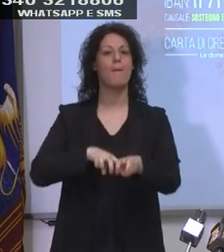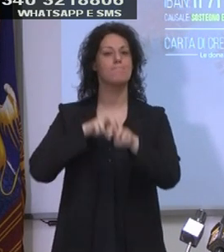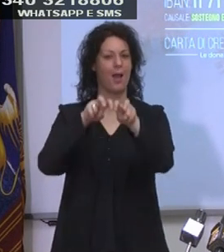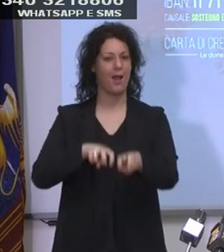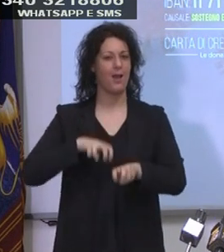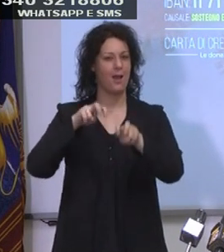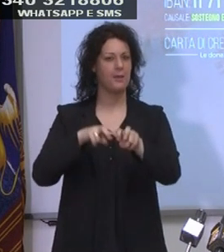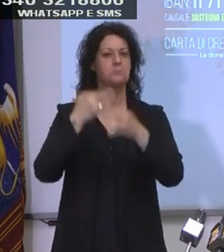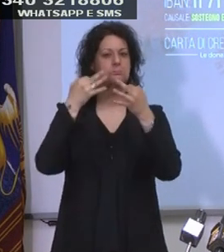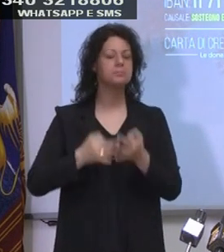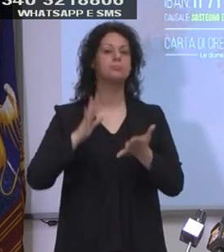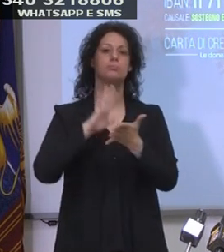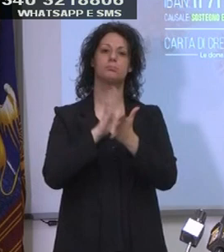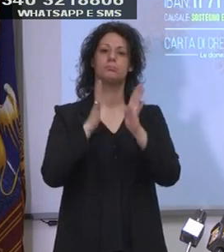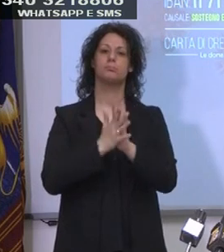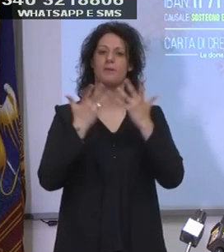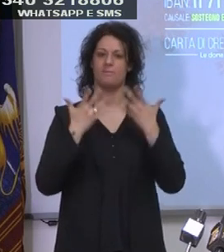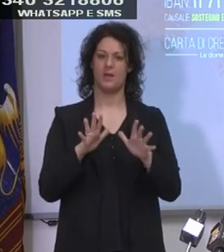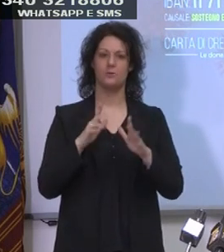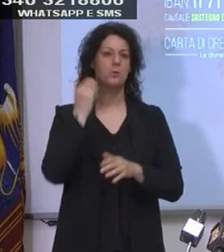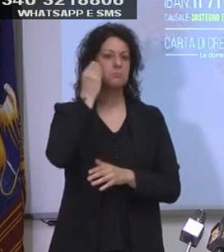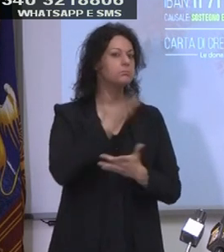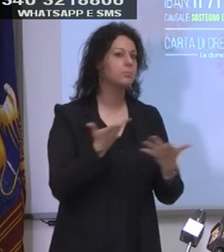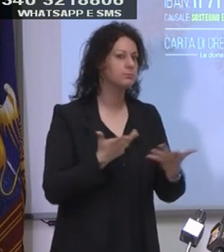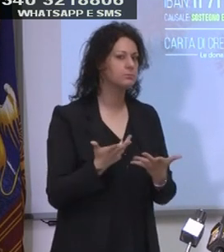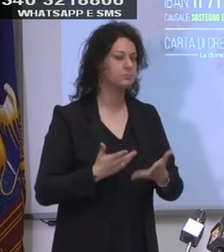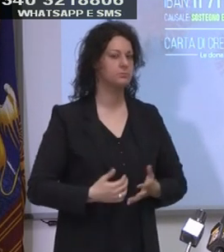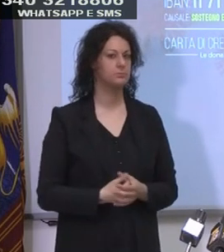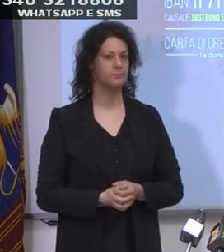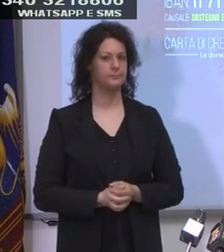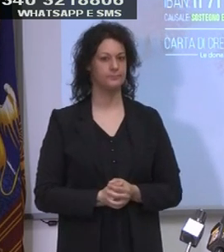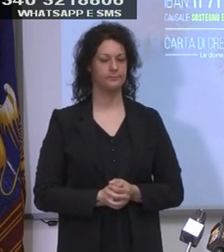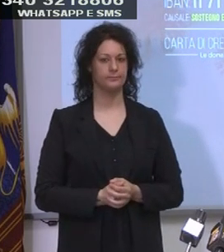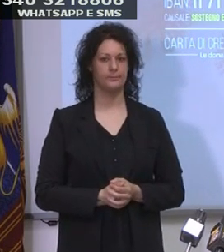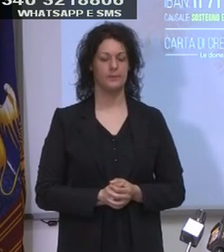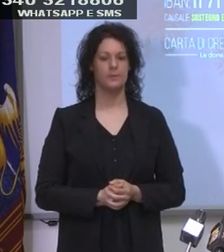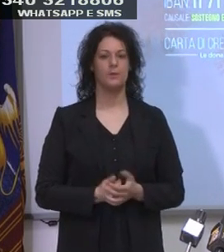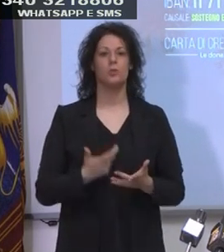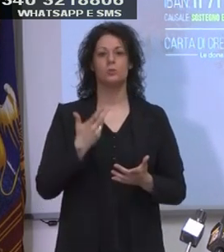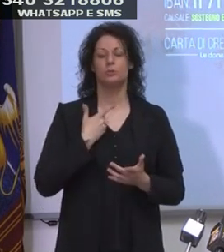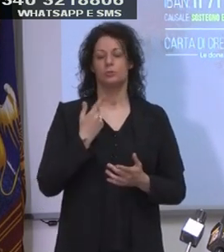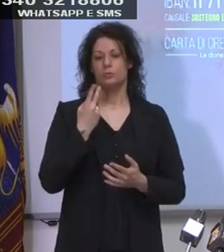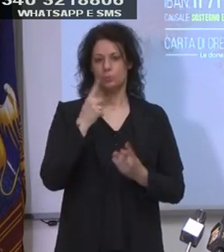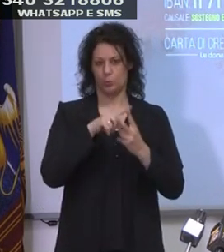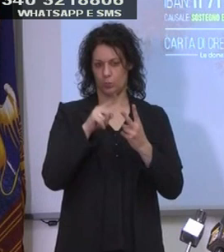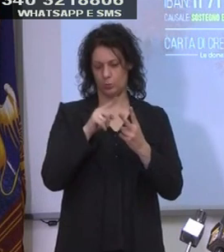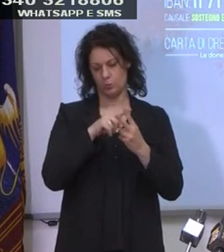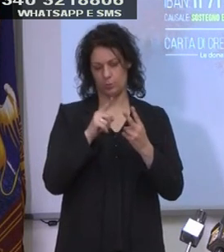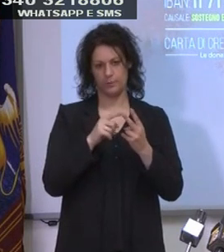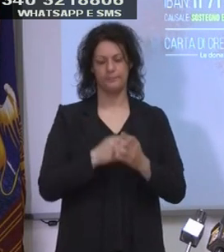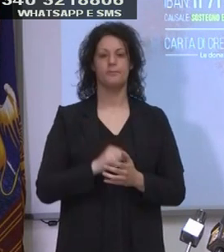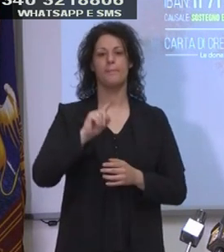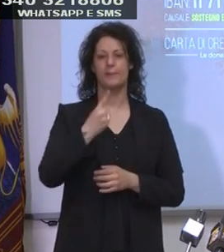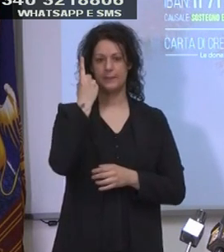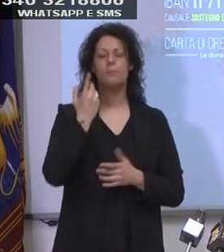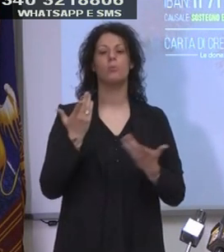questa è un'emergenza concreta, volevo sentire la sua. Ma guardate, io penso che ci siano due aspetti. Il primo, che c'è